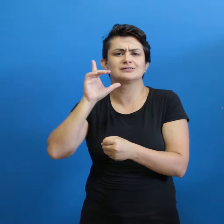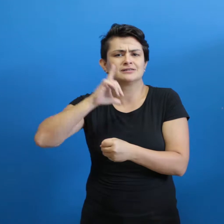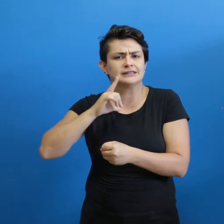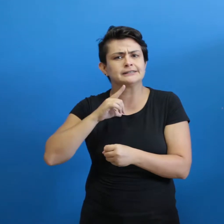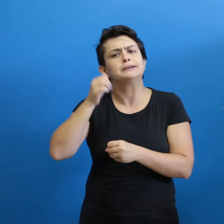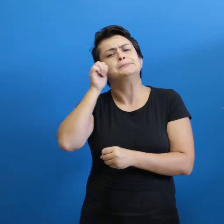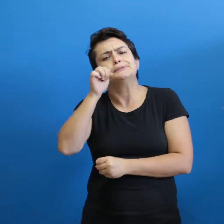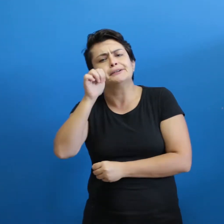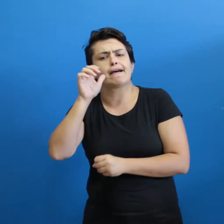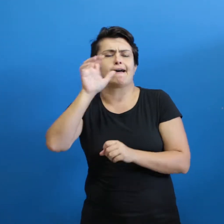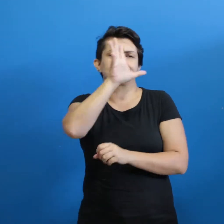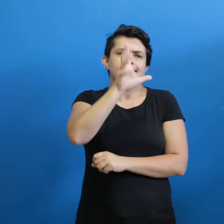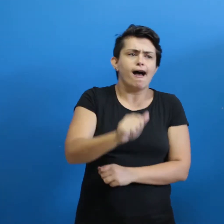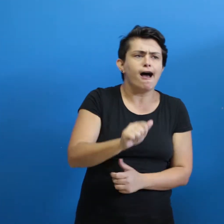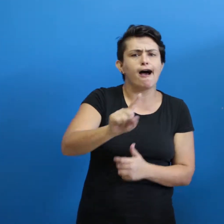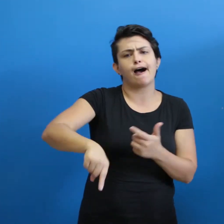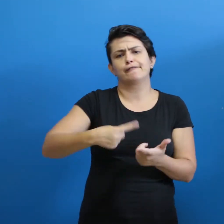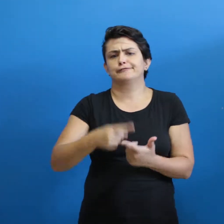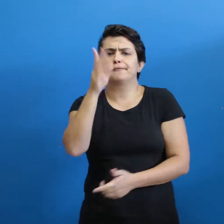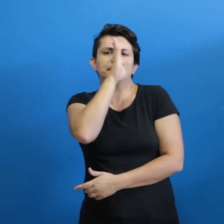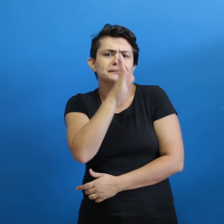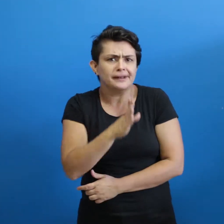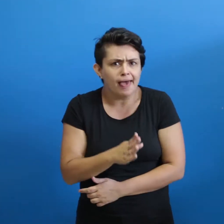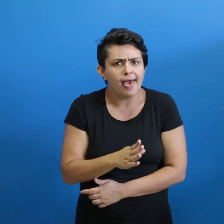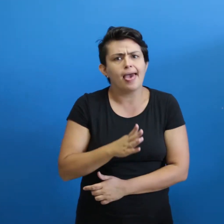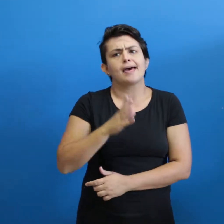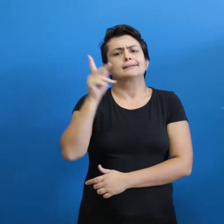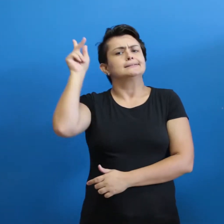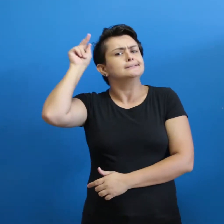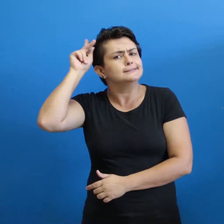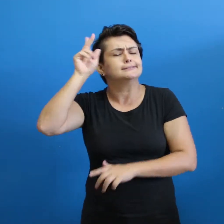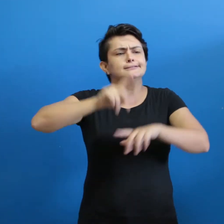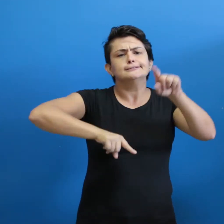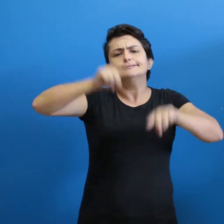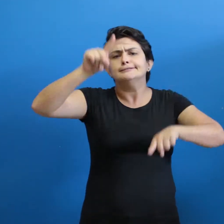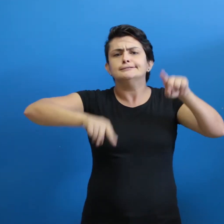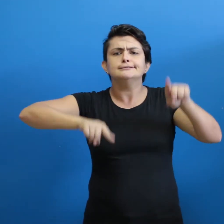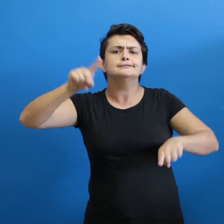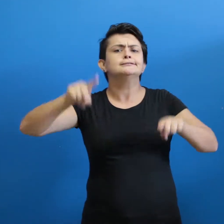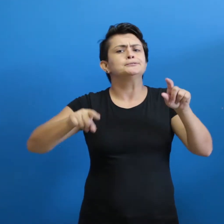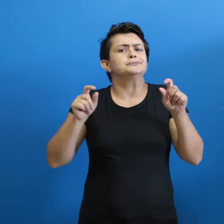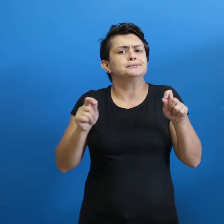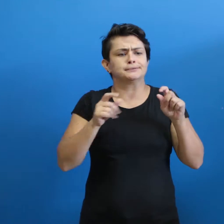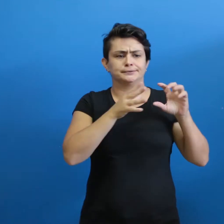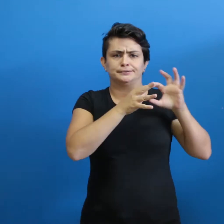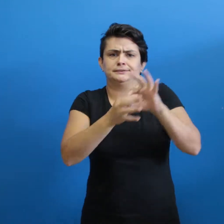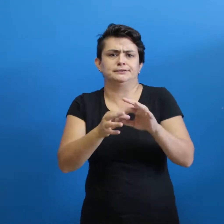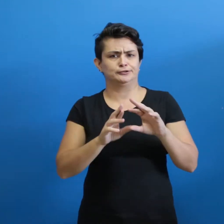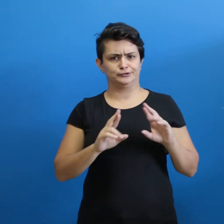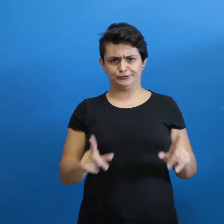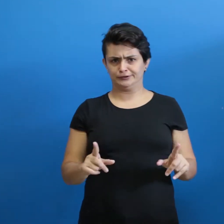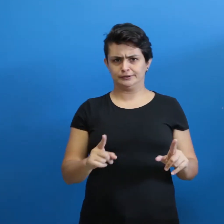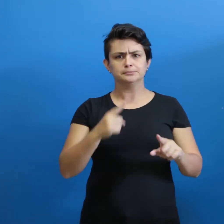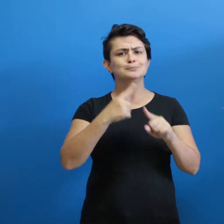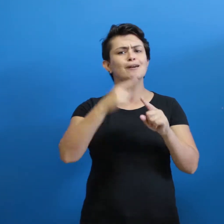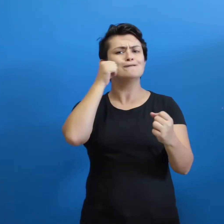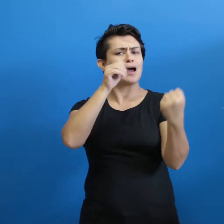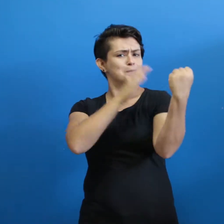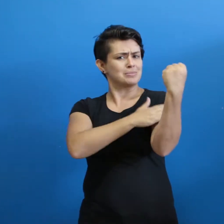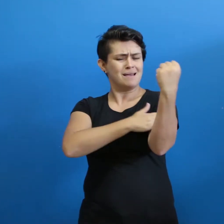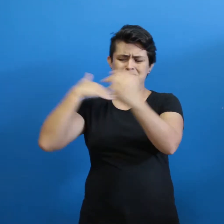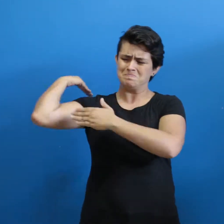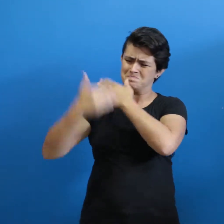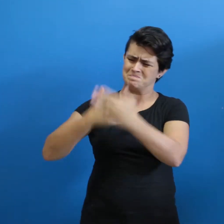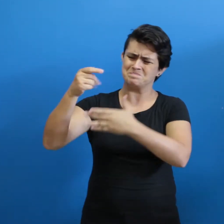as mulheres africanas, né, asiáticas, o nosso contexto é diferente. Então, o que acontece é que o feminismo ele emerge dessas lutas,